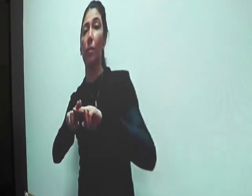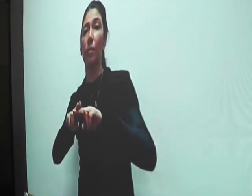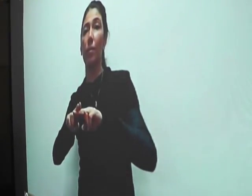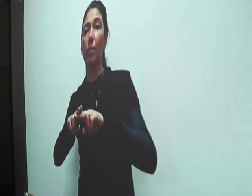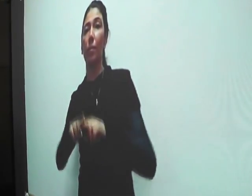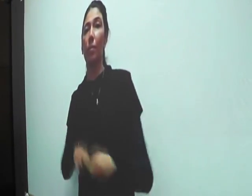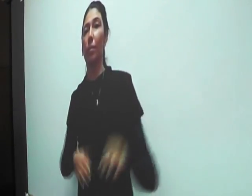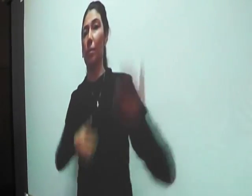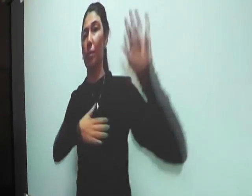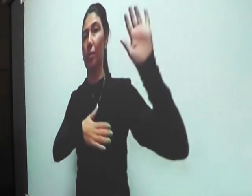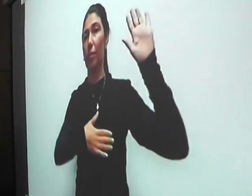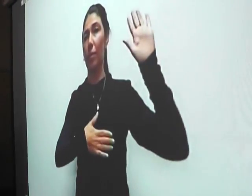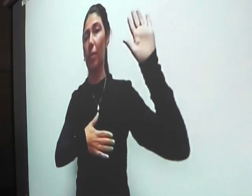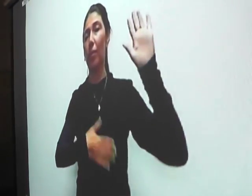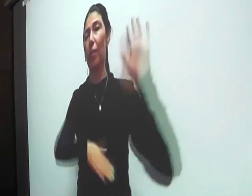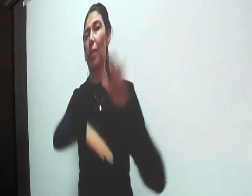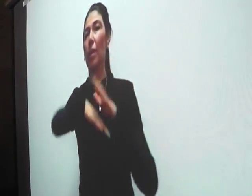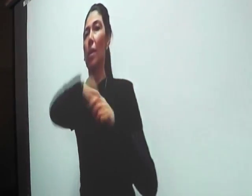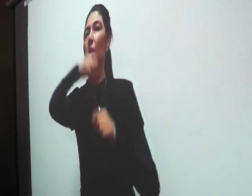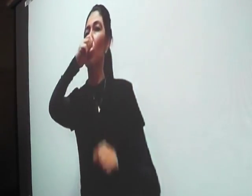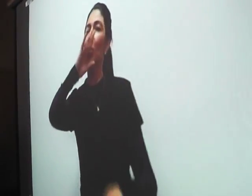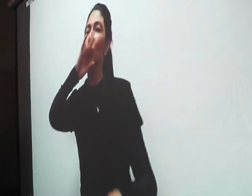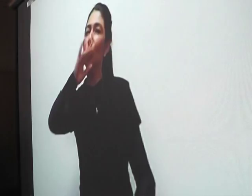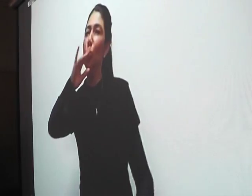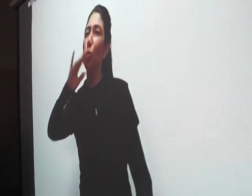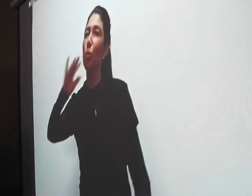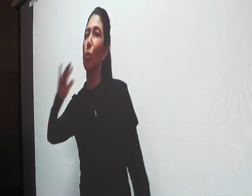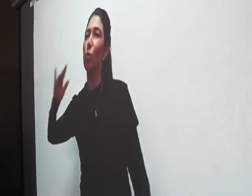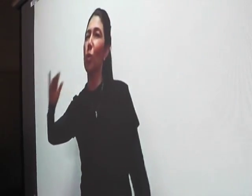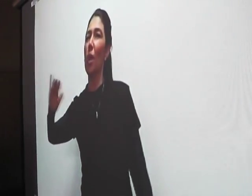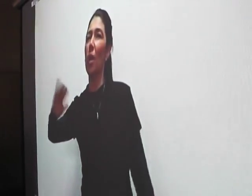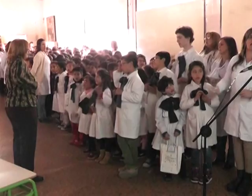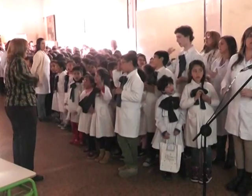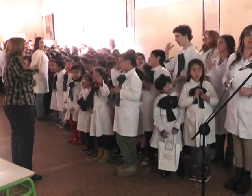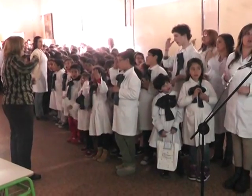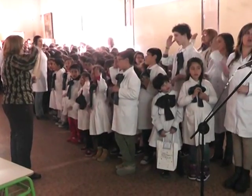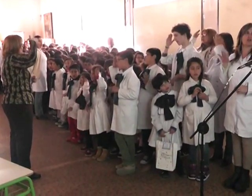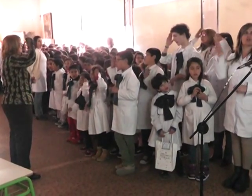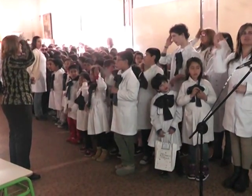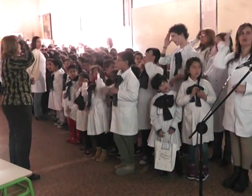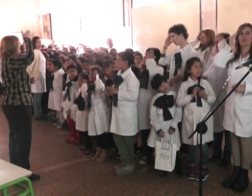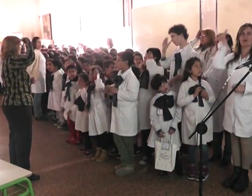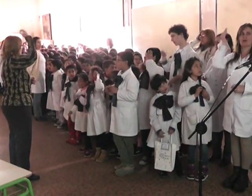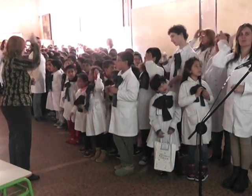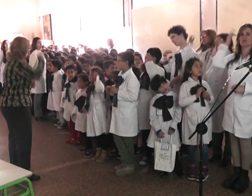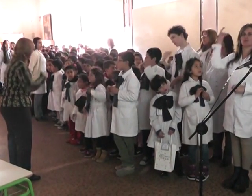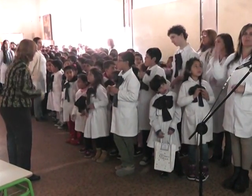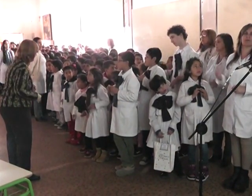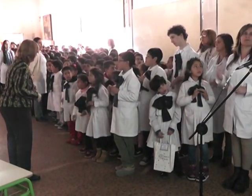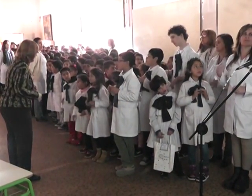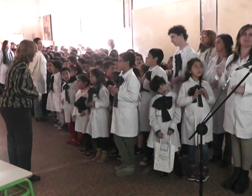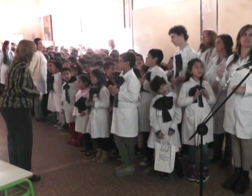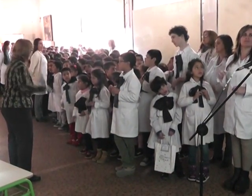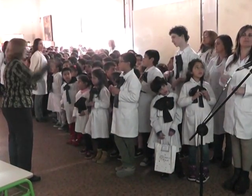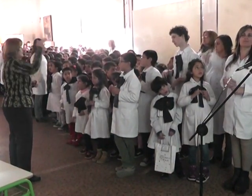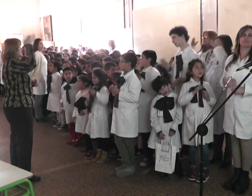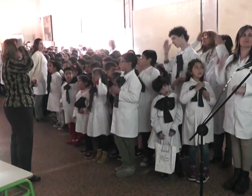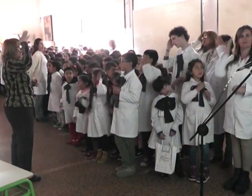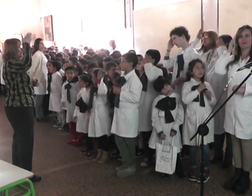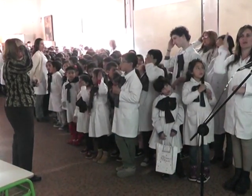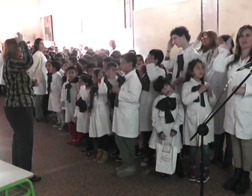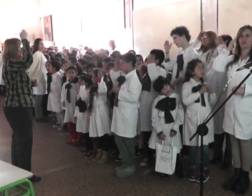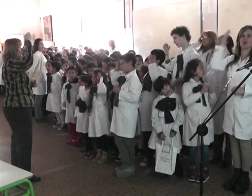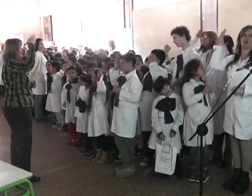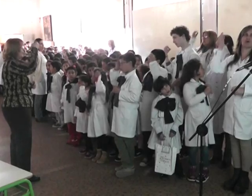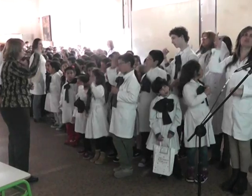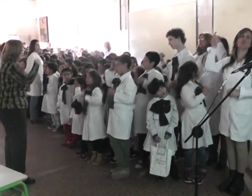Saitoni. En el libro diario se lee, se hace cargo de la clase de fonoaudiología creada